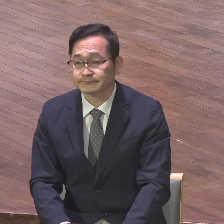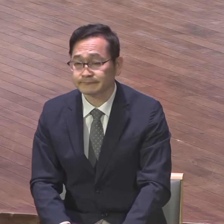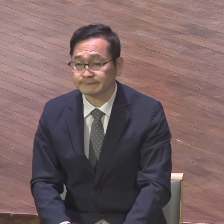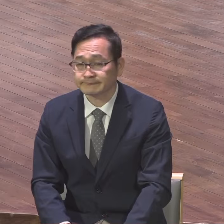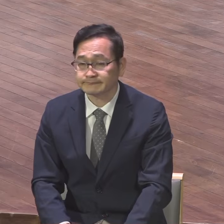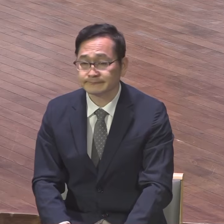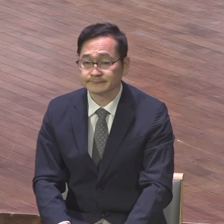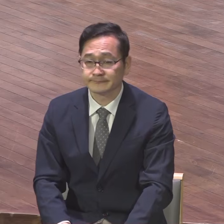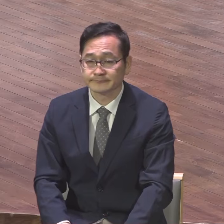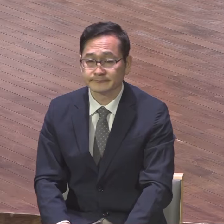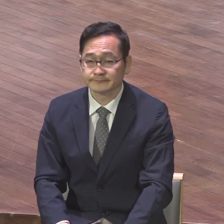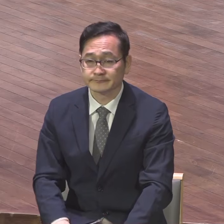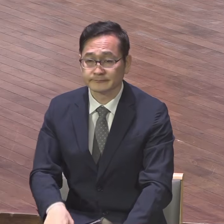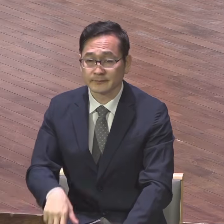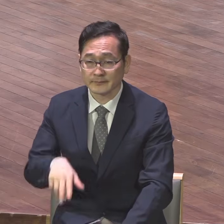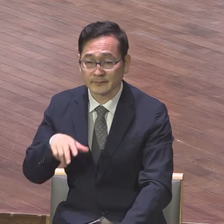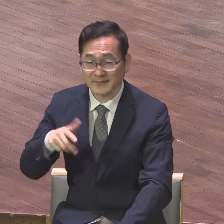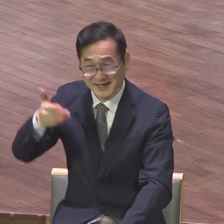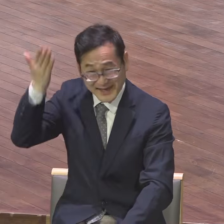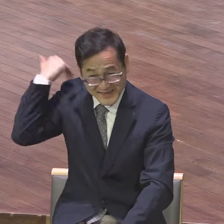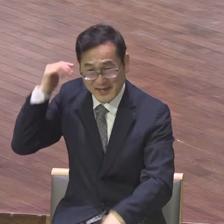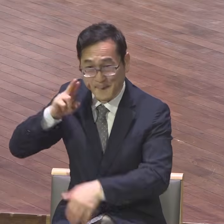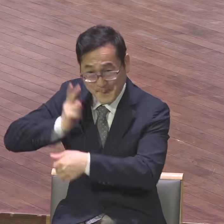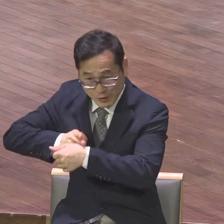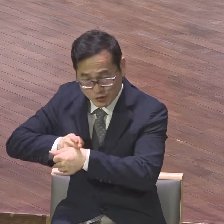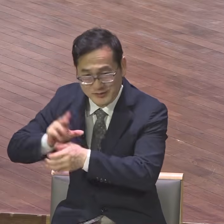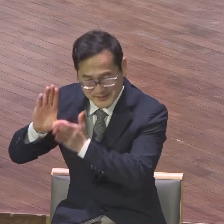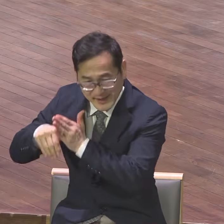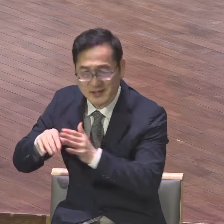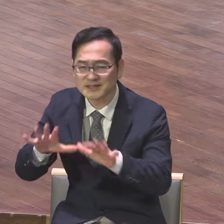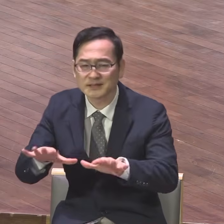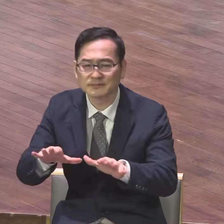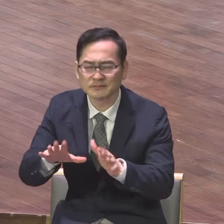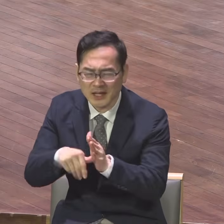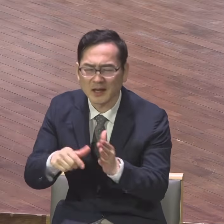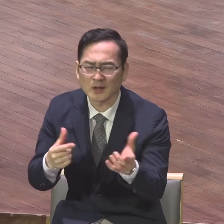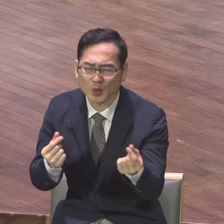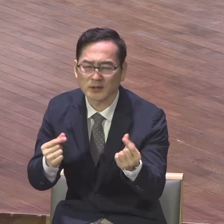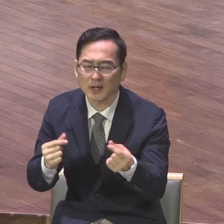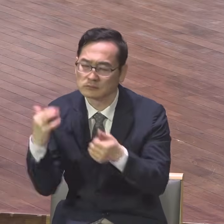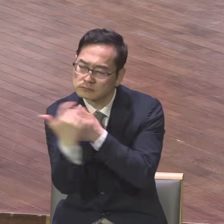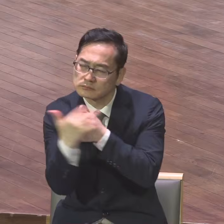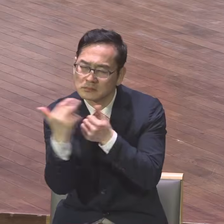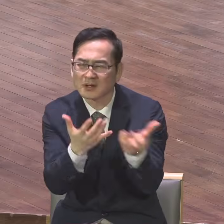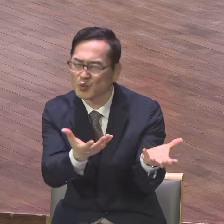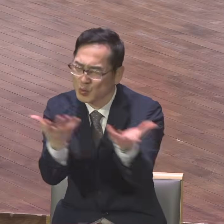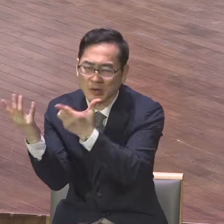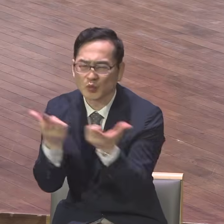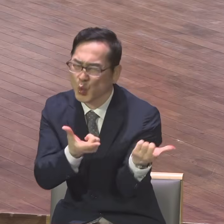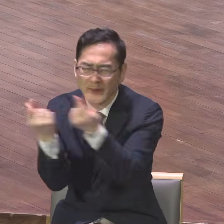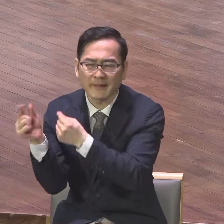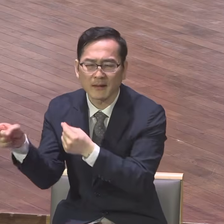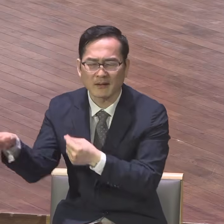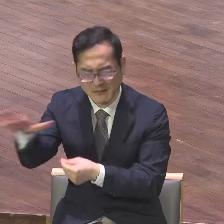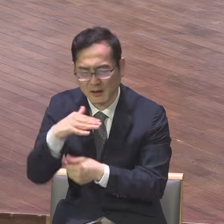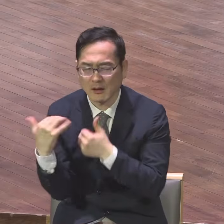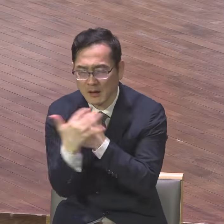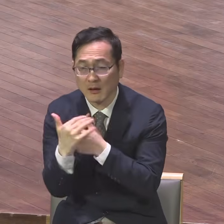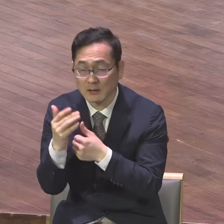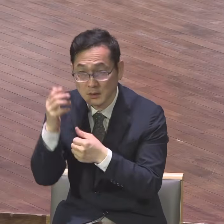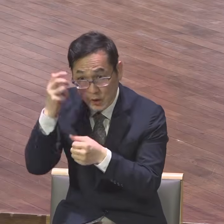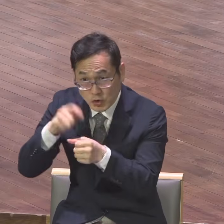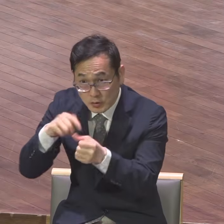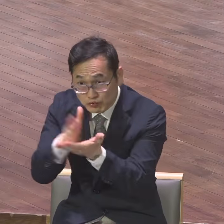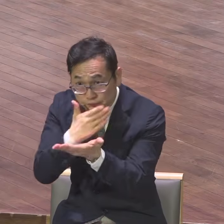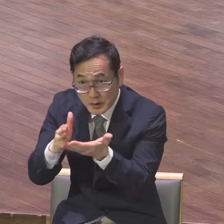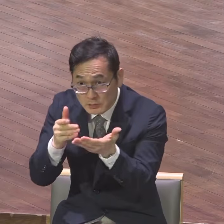바울 시대나 지금 시대나 우리를 미혹하고 헷갈리게 하는 일들이 많습니다. 그렇기 때문에 우리에게는 영적 분별력이 있어야 돼요. 오늘 본문